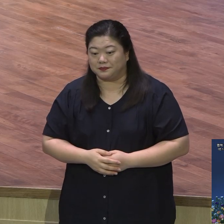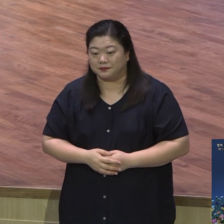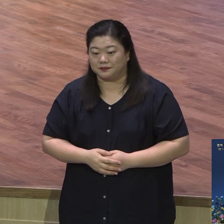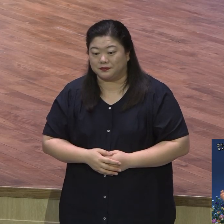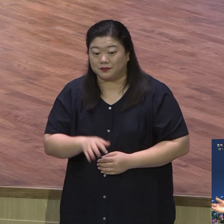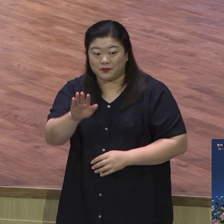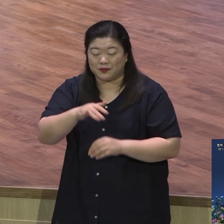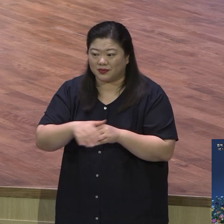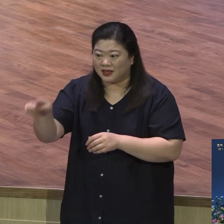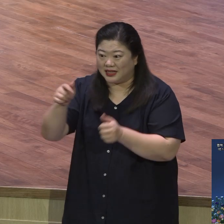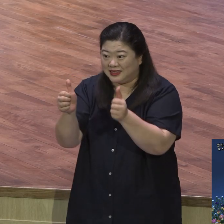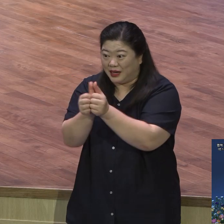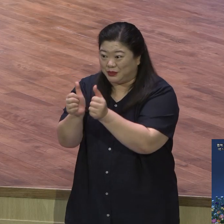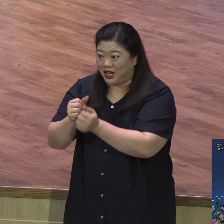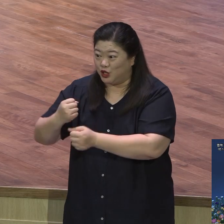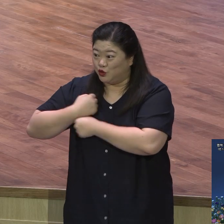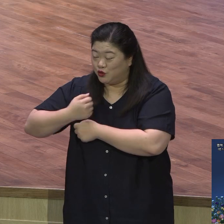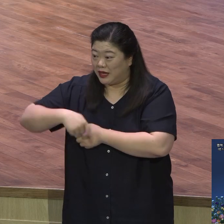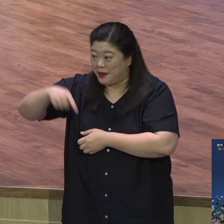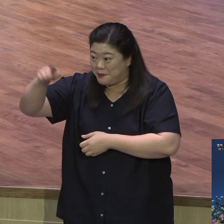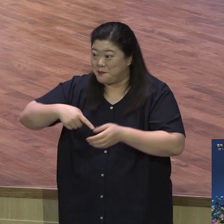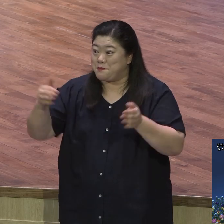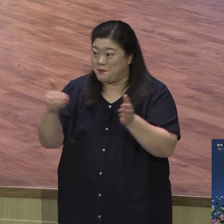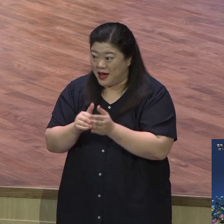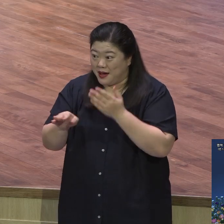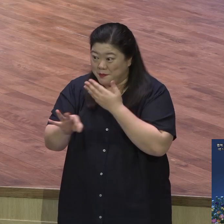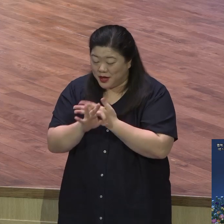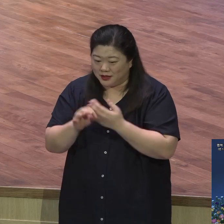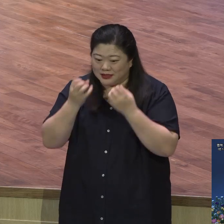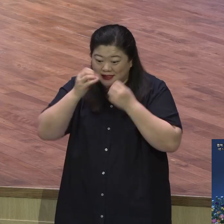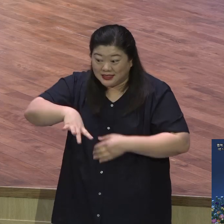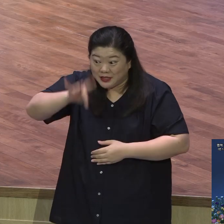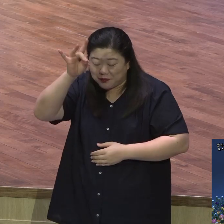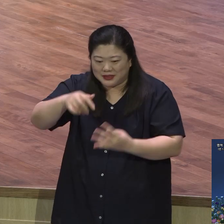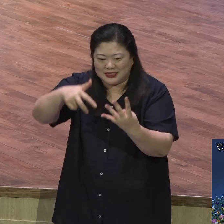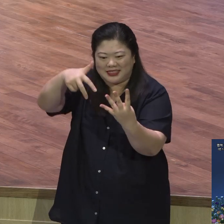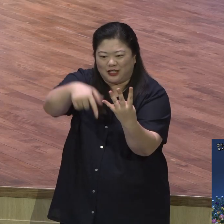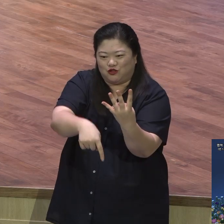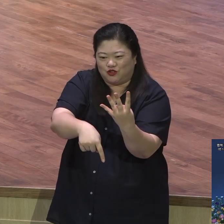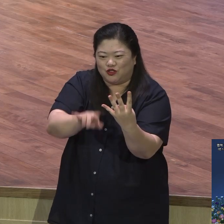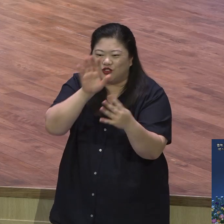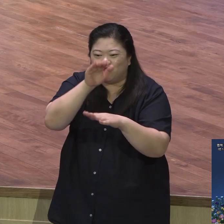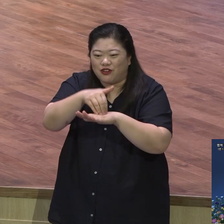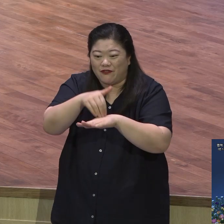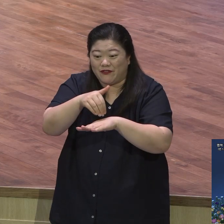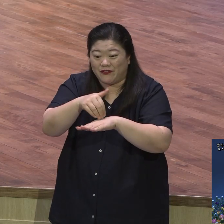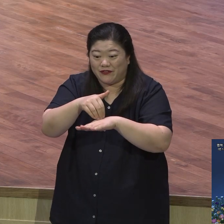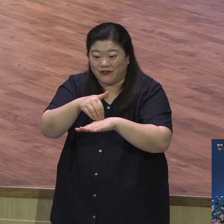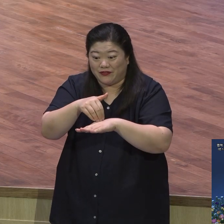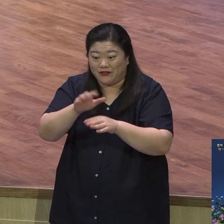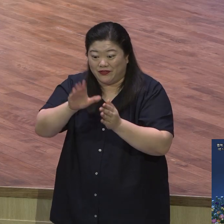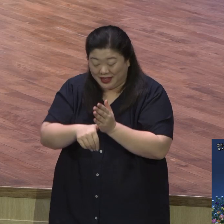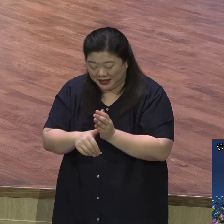훈련소를 갔다 온 분은 아시잖아요. 신병 훈련소에 들어가면 처음에는 영장 소집을 받고 군대에 들어갔는데